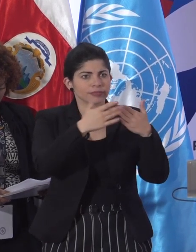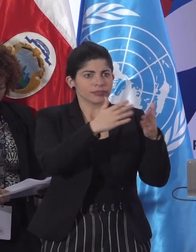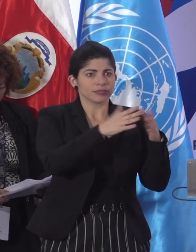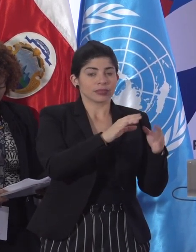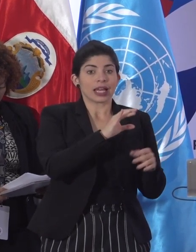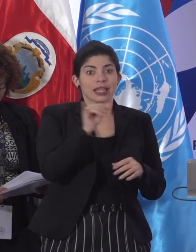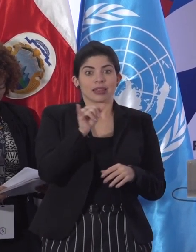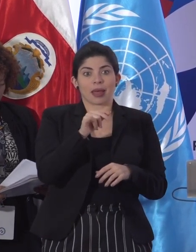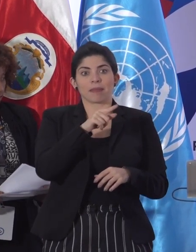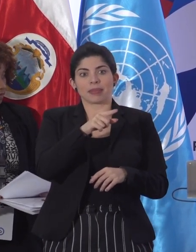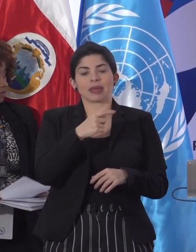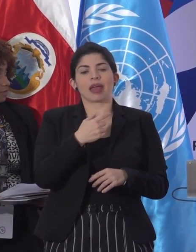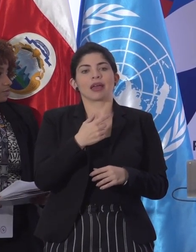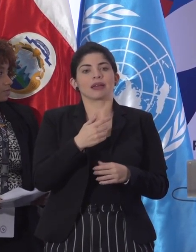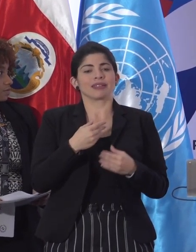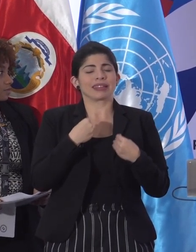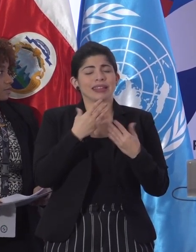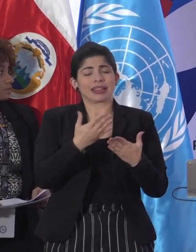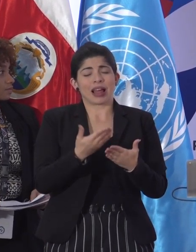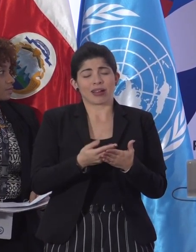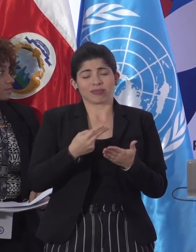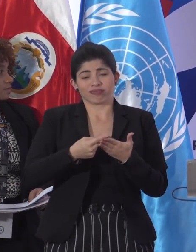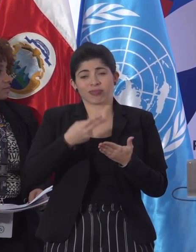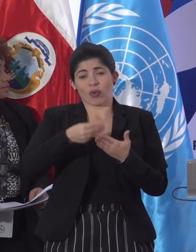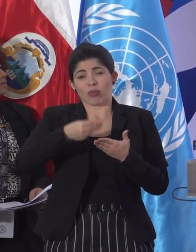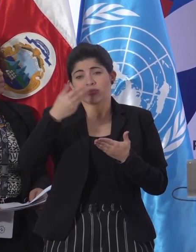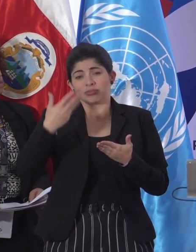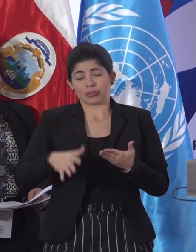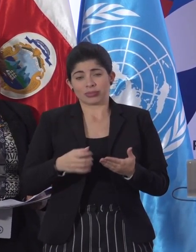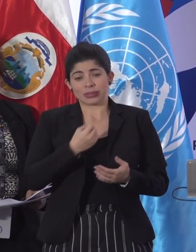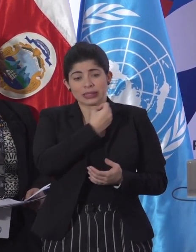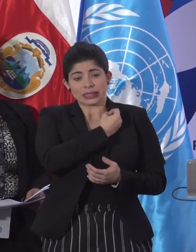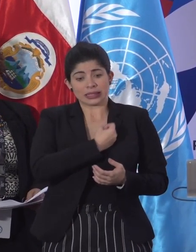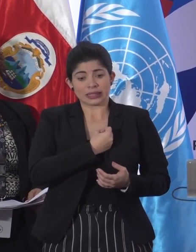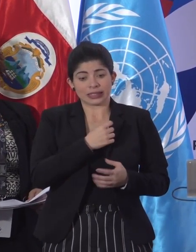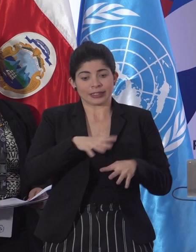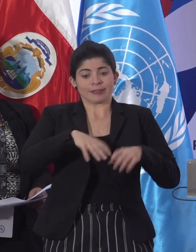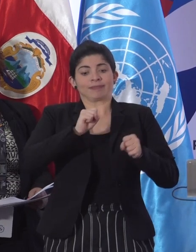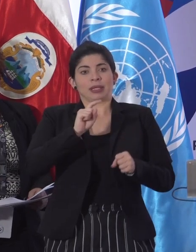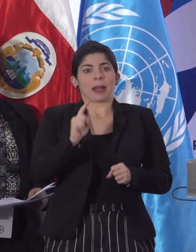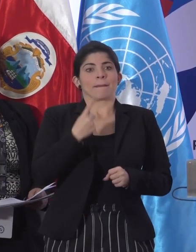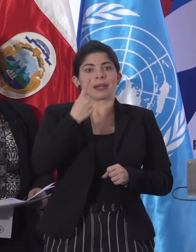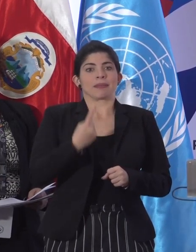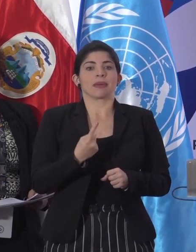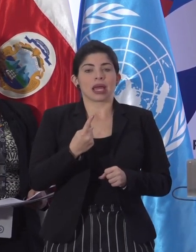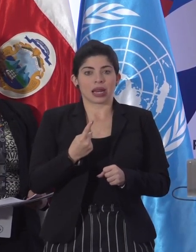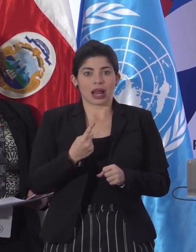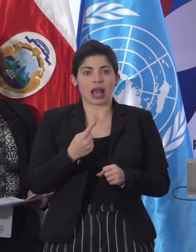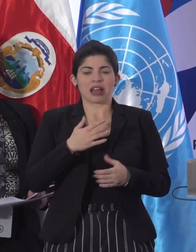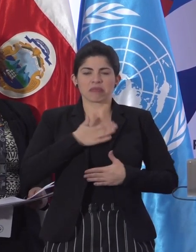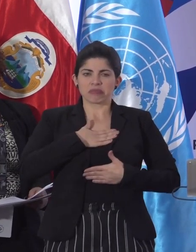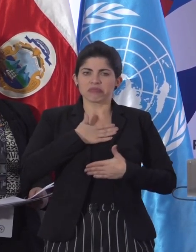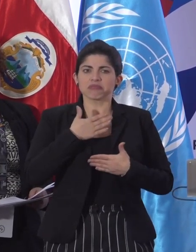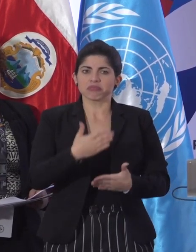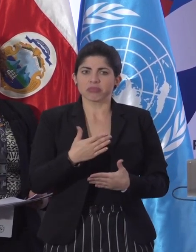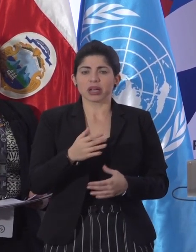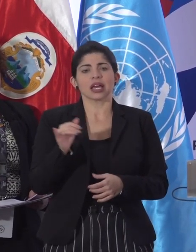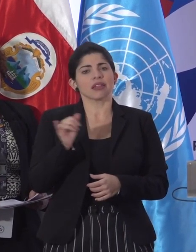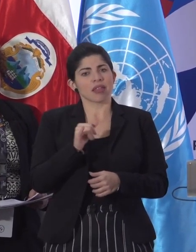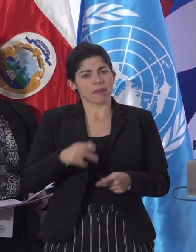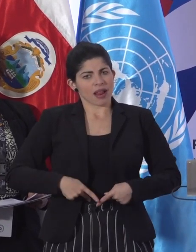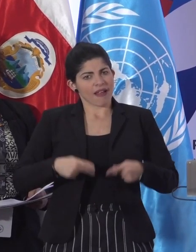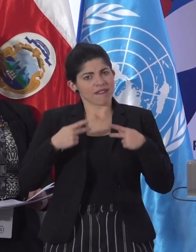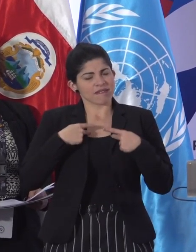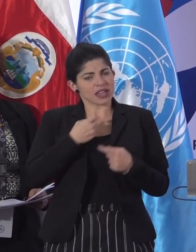han tenido que pagar el altísimo precio de ser las primeras, que ponen el pecho y que han puesto la